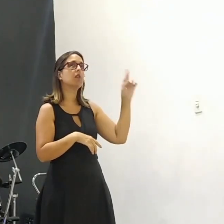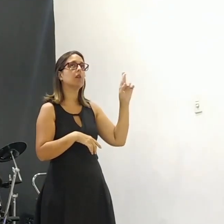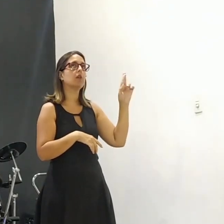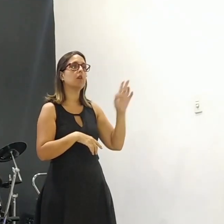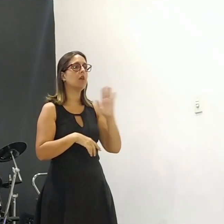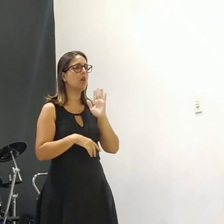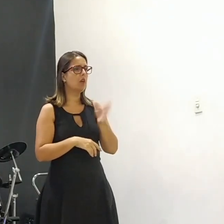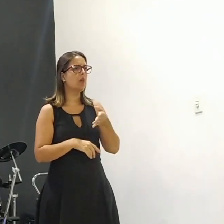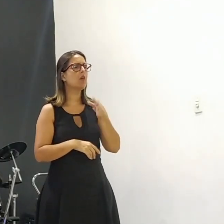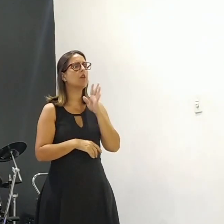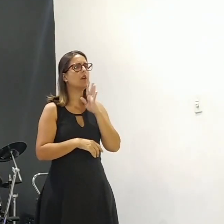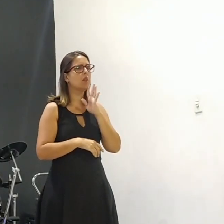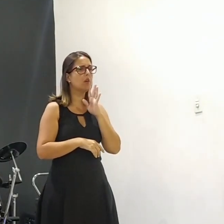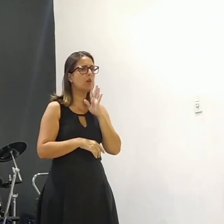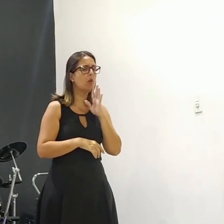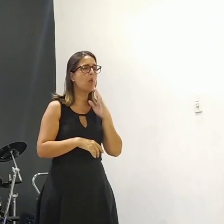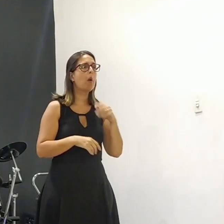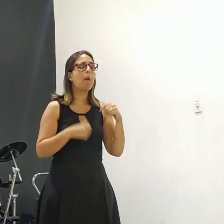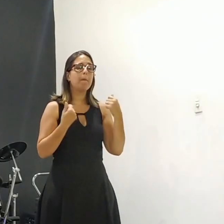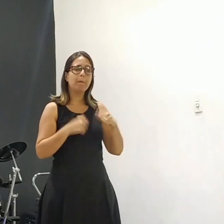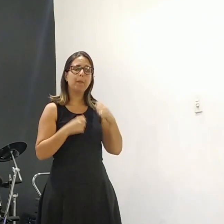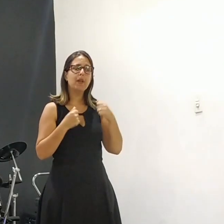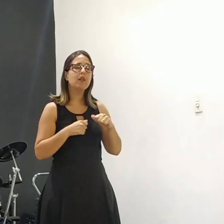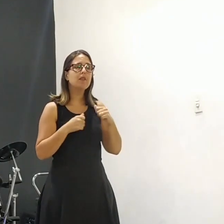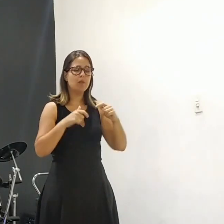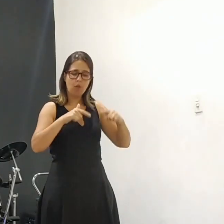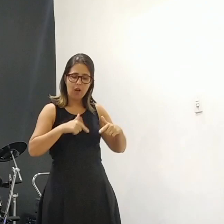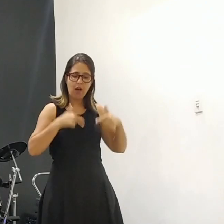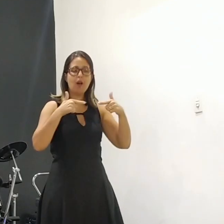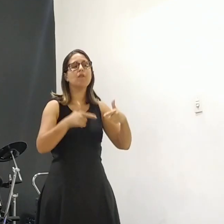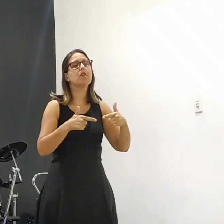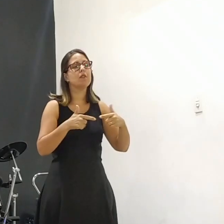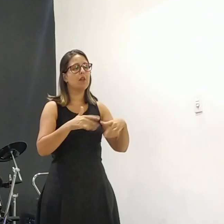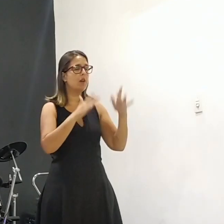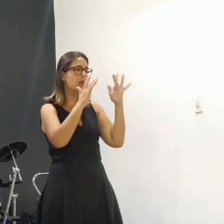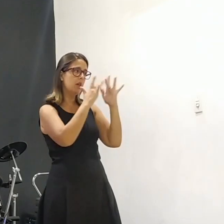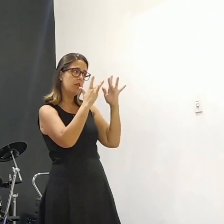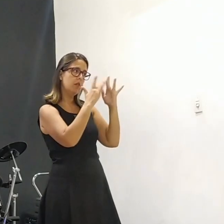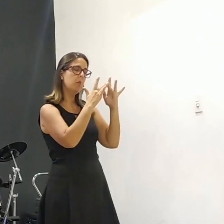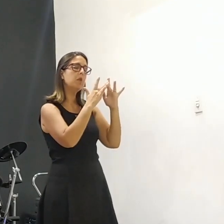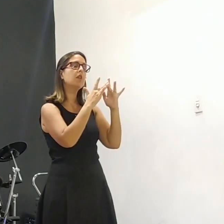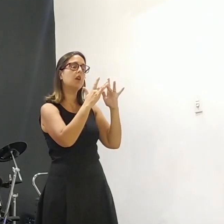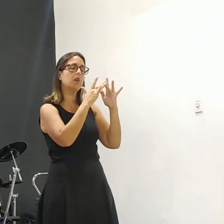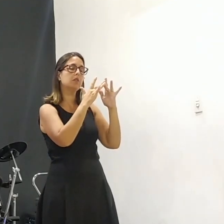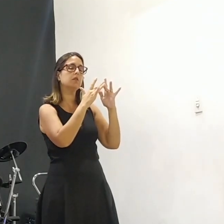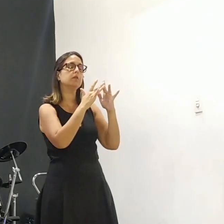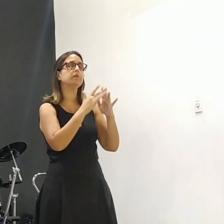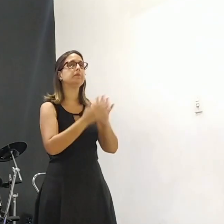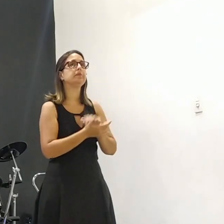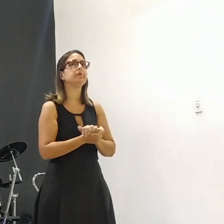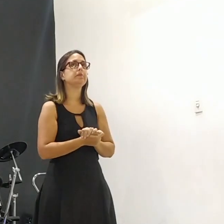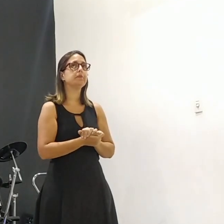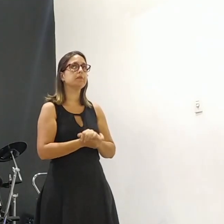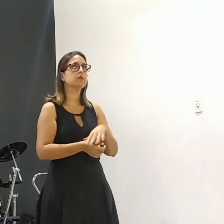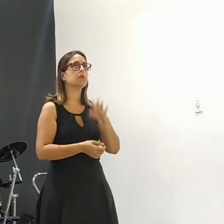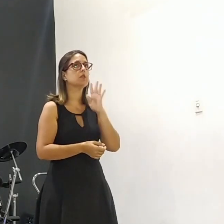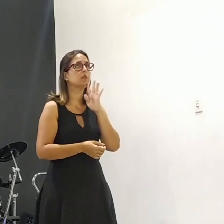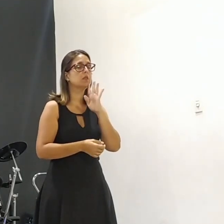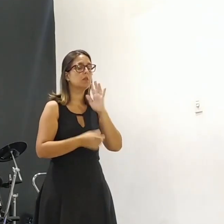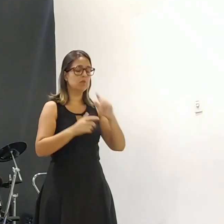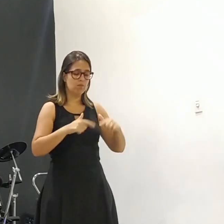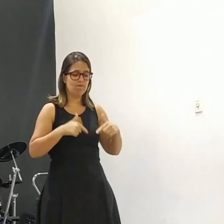já conheço, mas eu preciso prosseguir para conhecer mais. Sigamos, né? Conheçamos